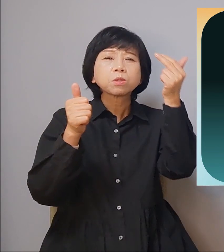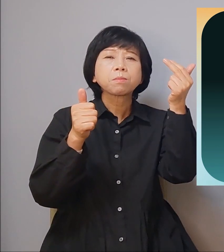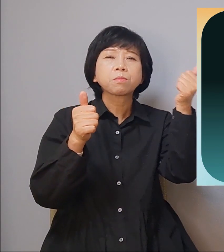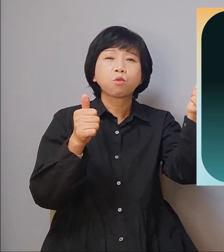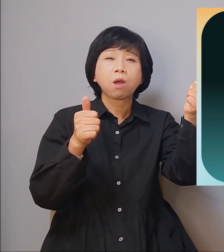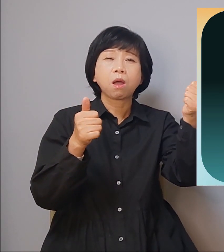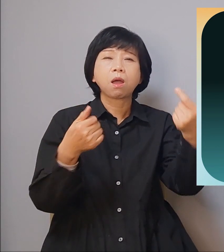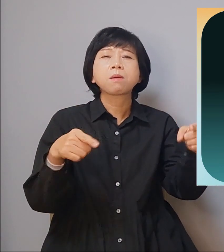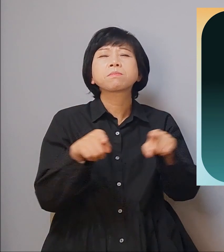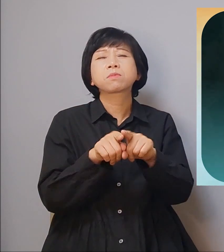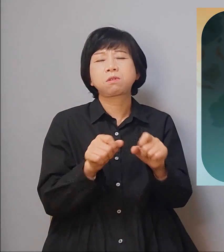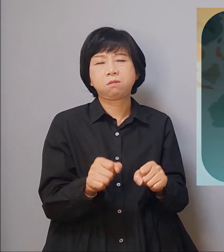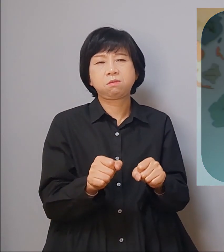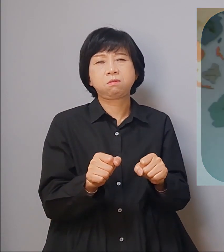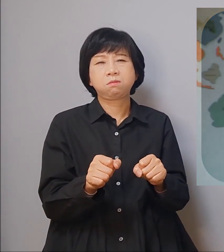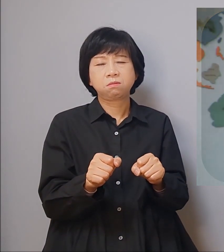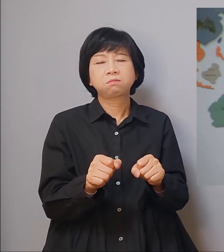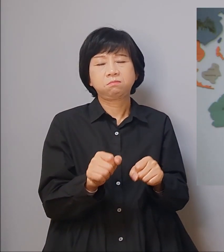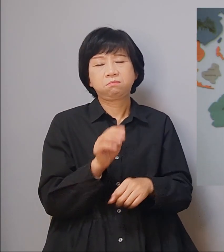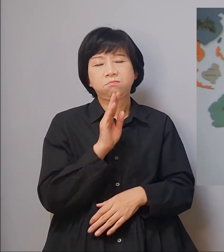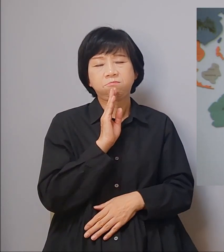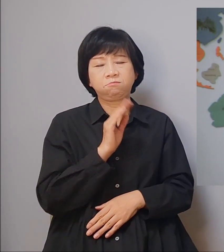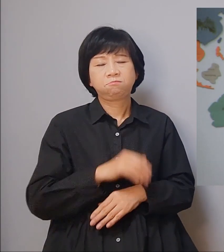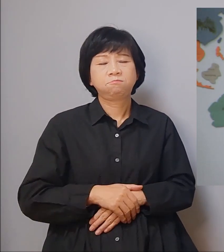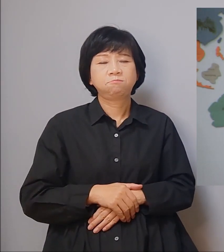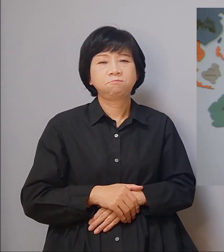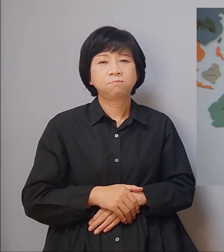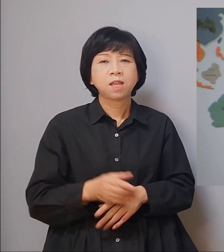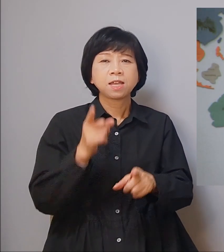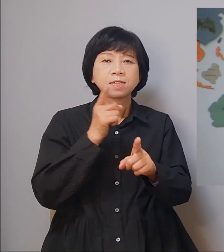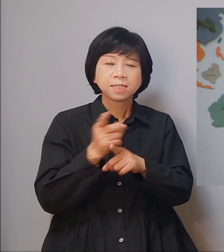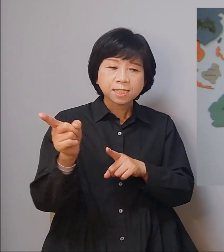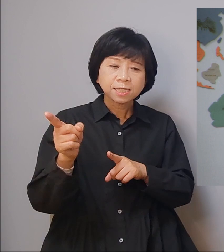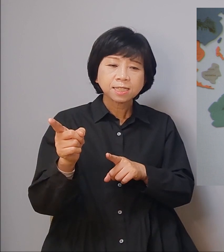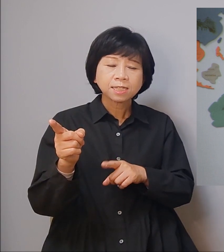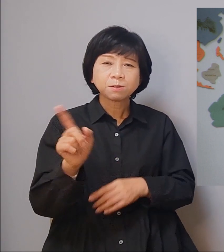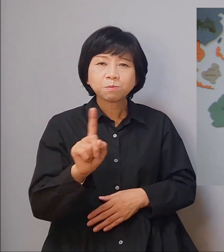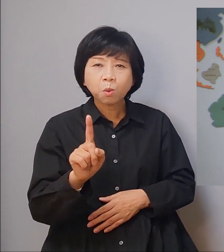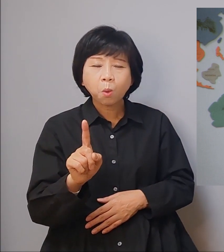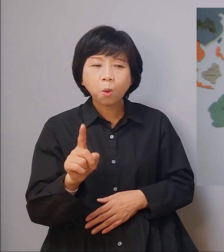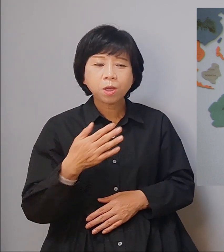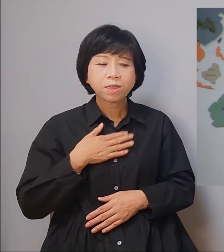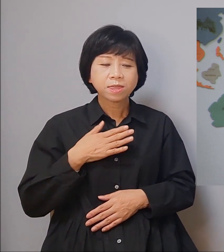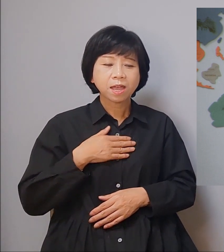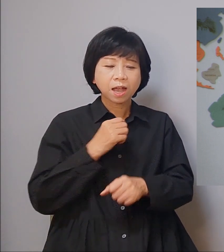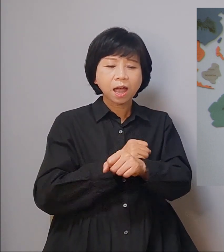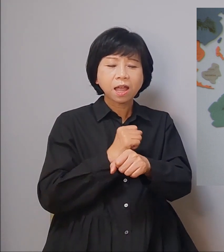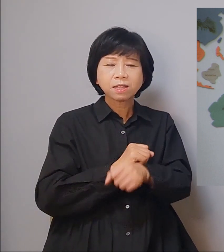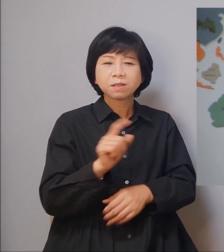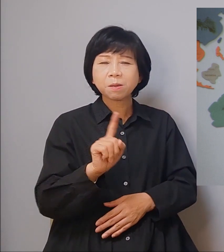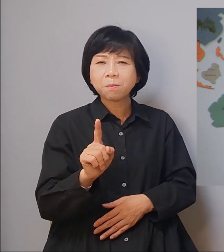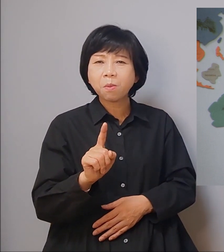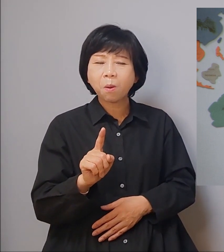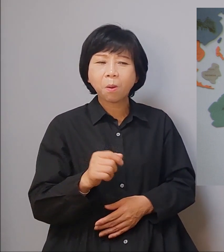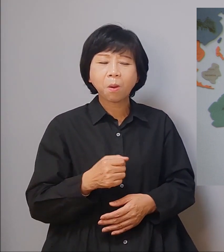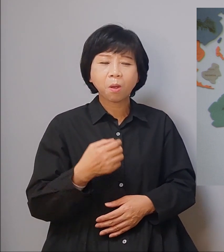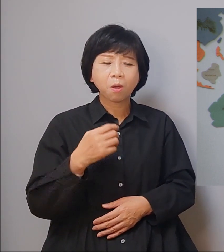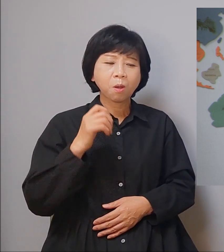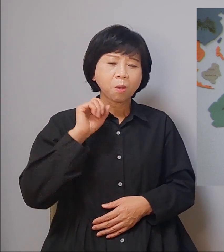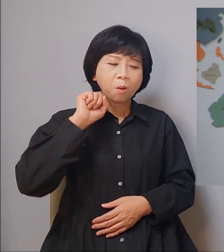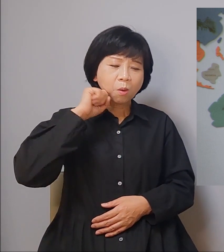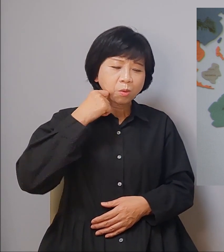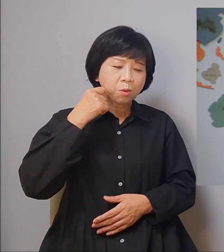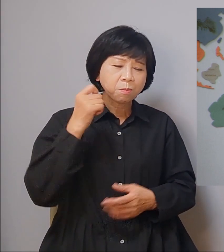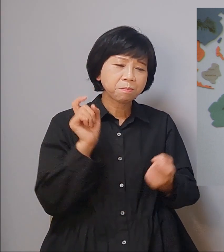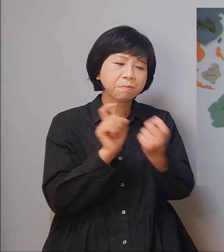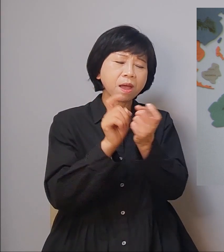함께 하셨습니다. 그렇습니다. 승리의 관건은요, 우리가 무엇을 하느냐, 우리가 위기가 닥쳤을 때, 우리가